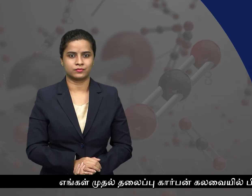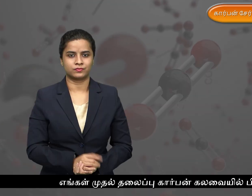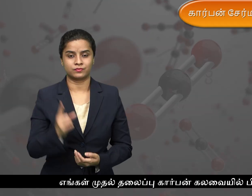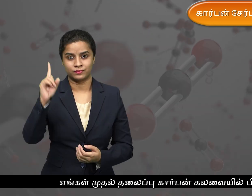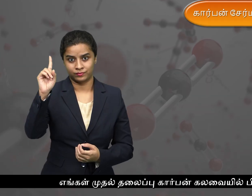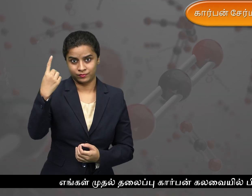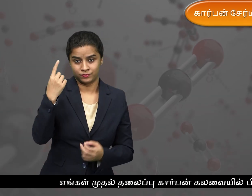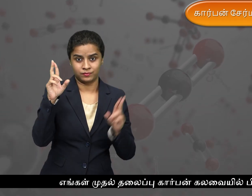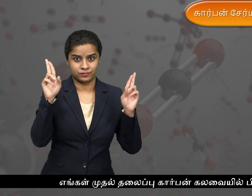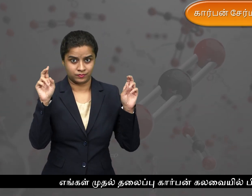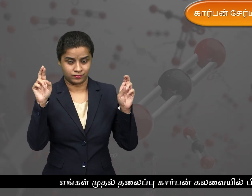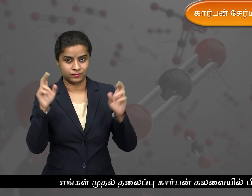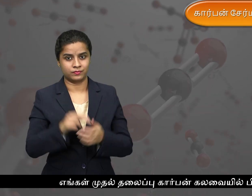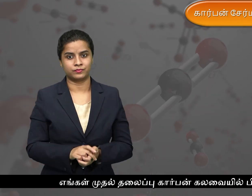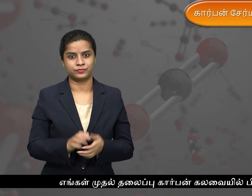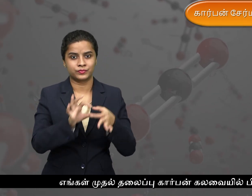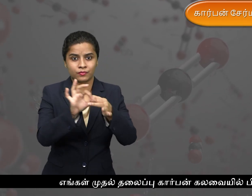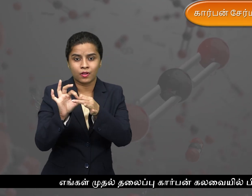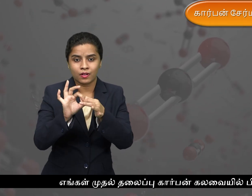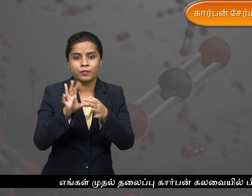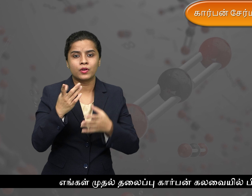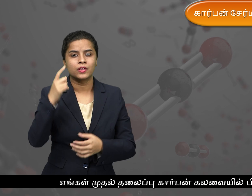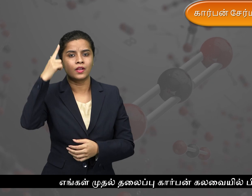நாம் முதல் தலைப்பு கார்பன் கலவையில் பிணைப்பு.